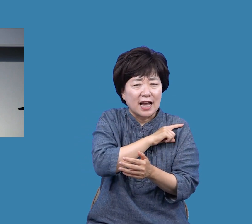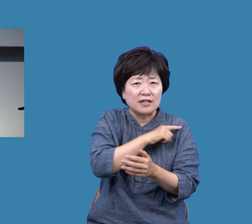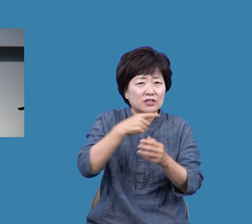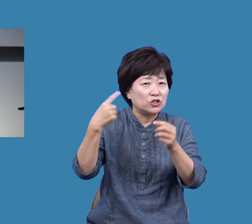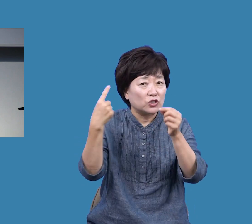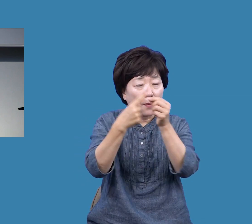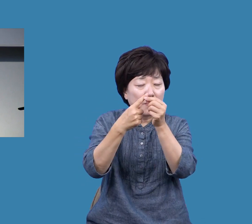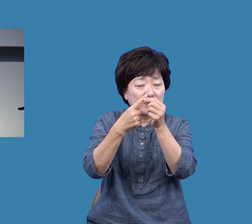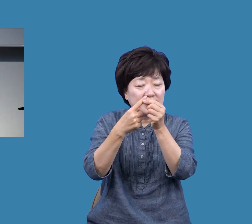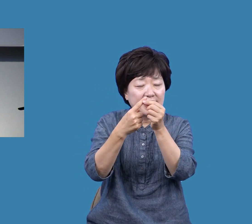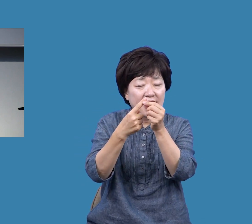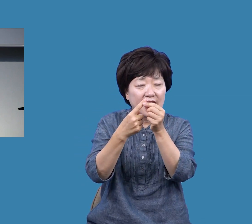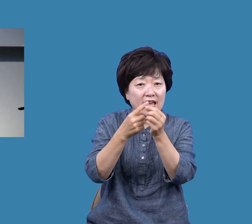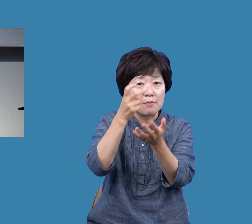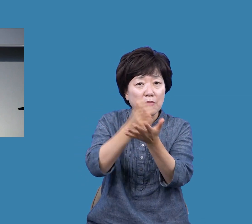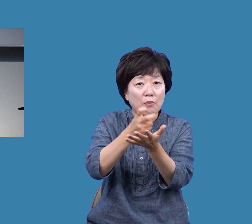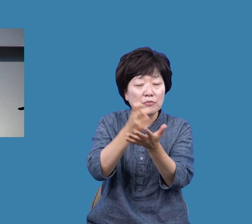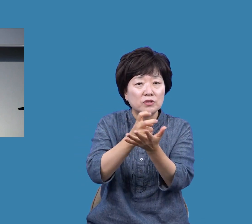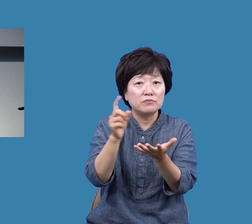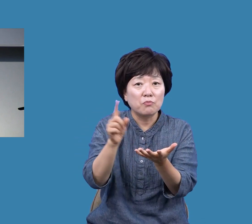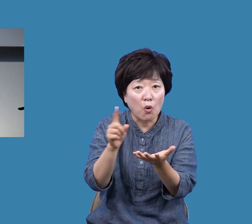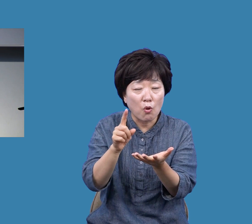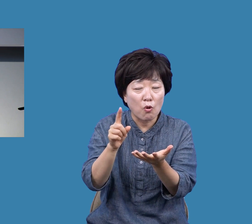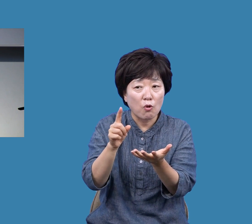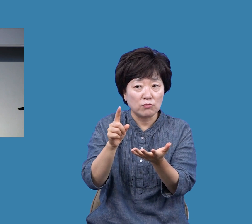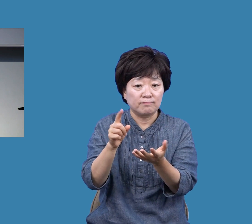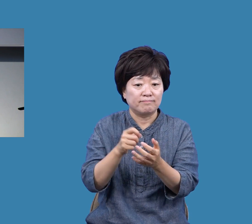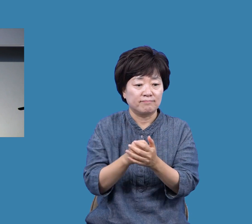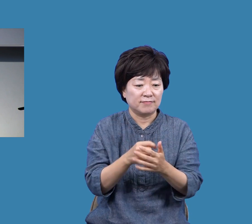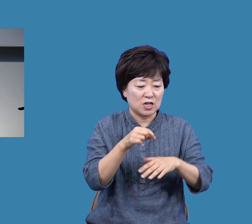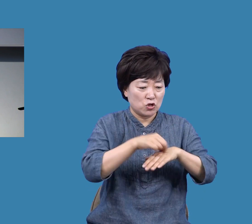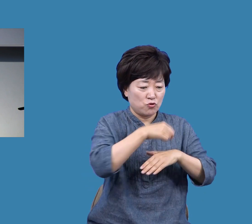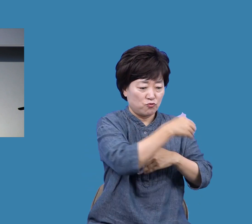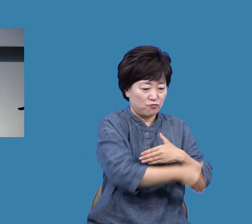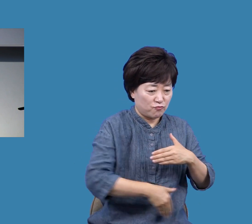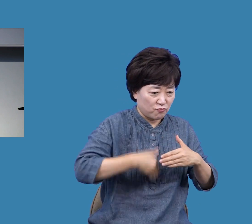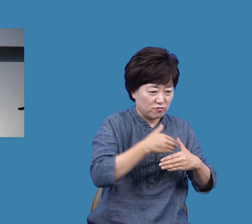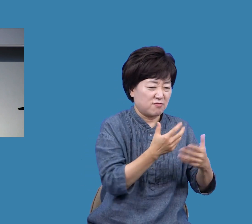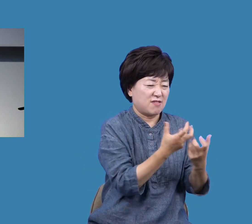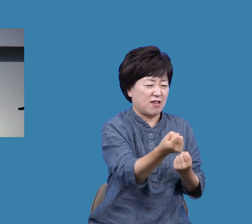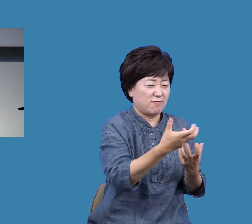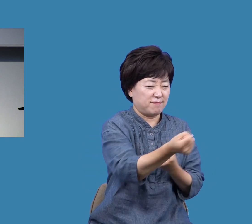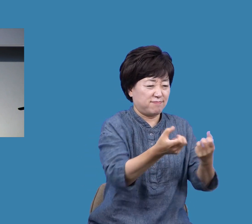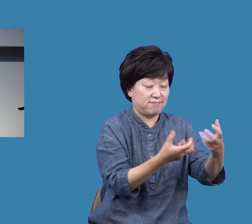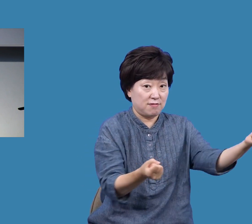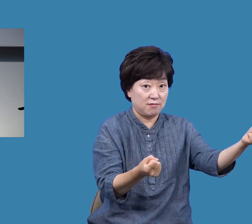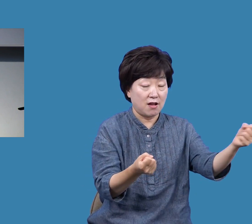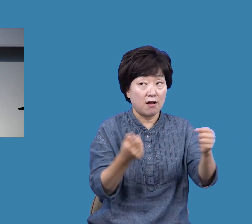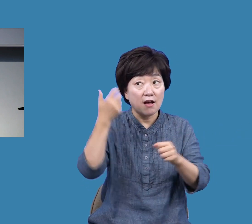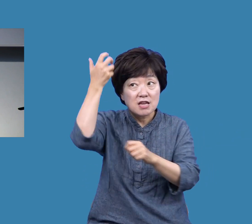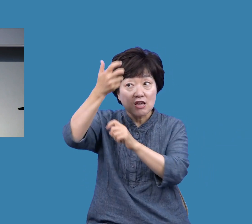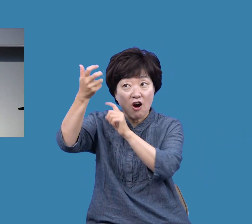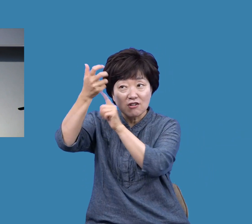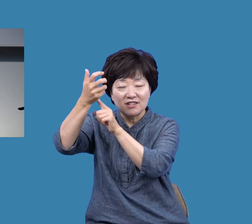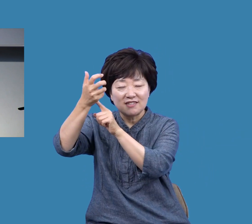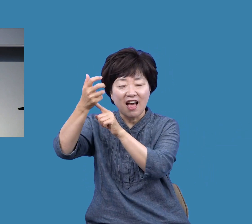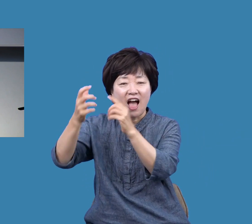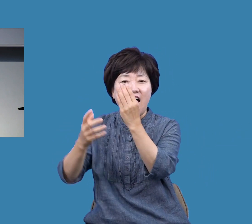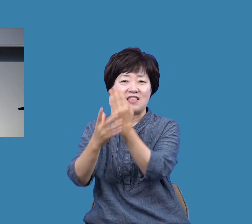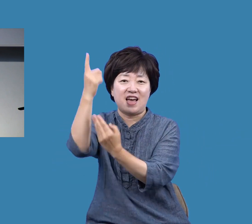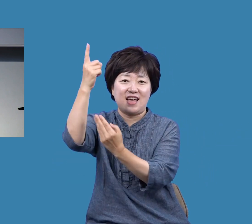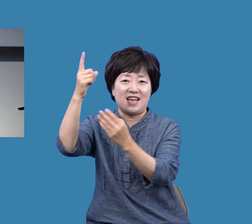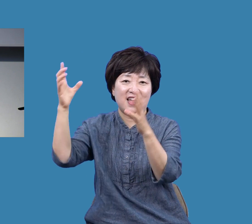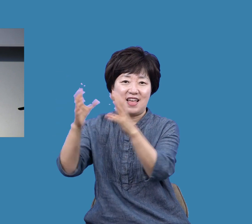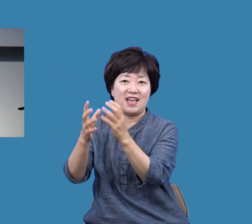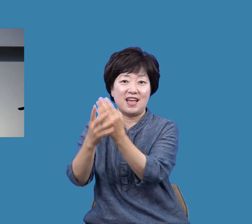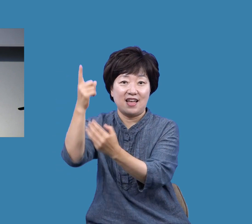건데 육은 혼은 나눠지게 하고 영은 하나 되게 한다는 거예요. 그러니까 영은 마치요 물방울 같아요. 이게 물방울이 이렇게 있다가